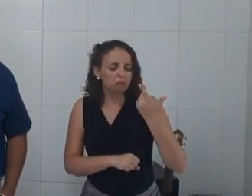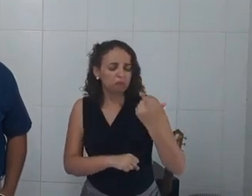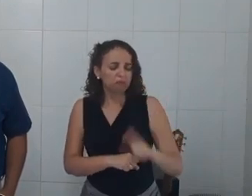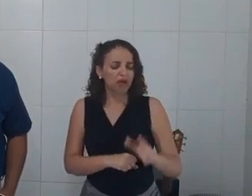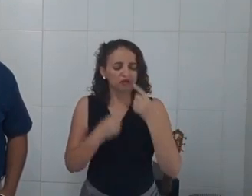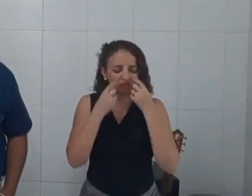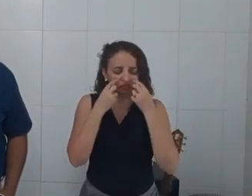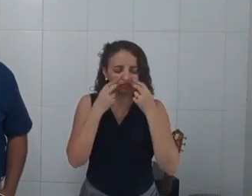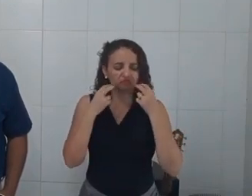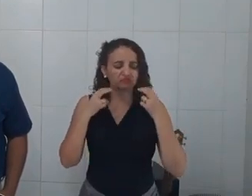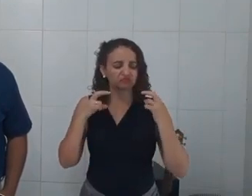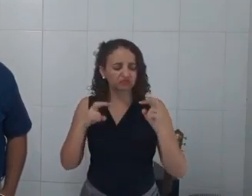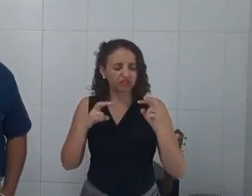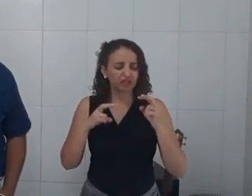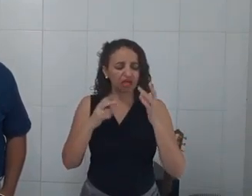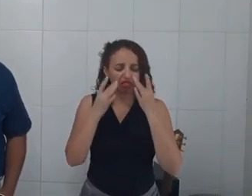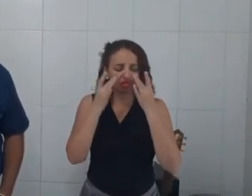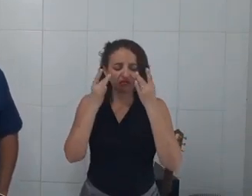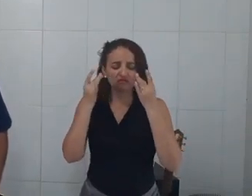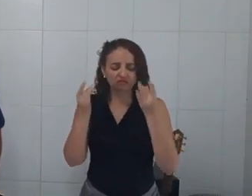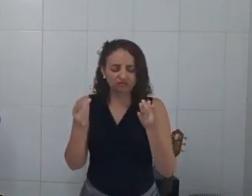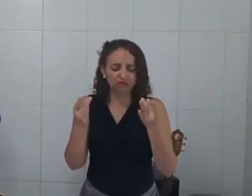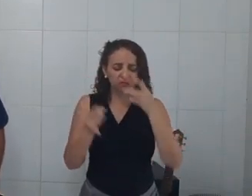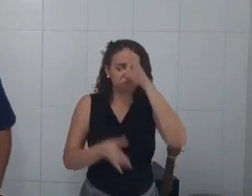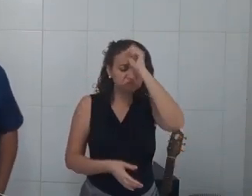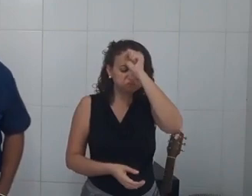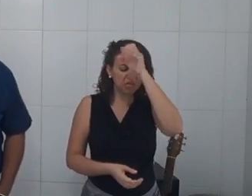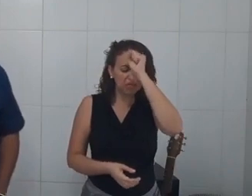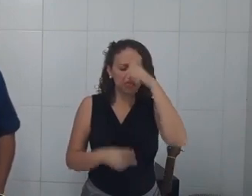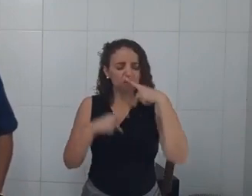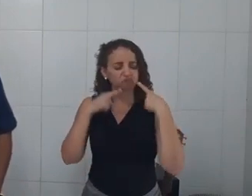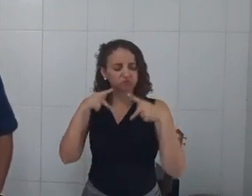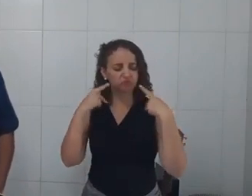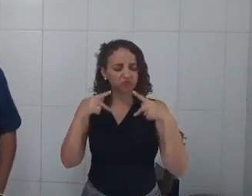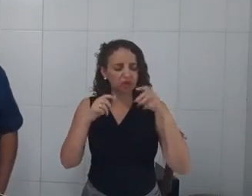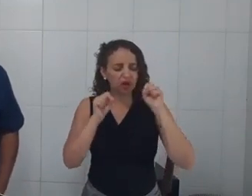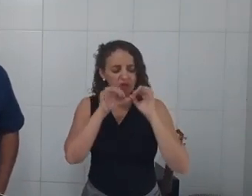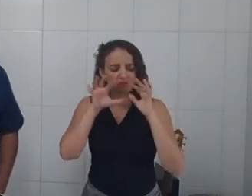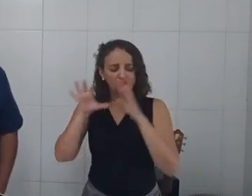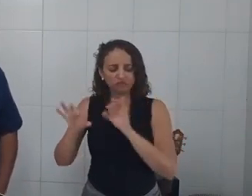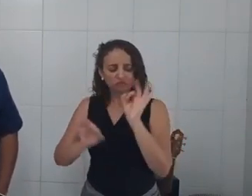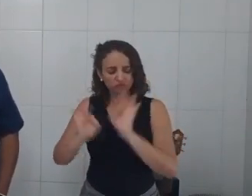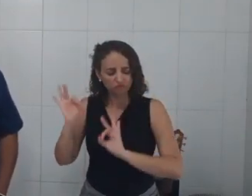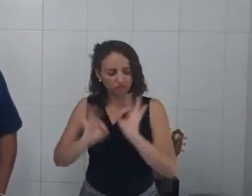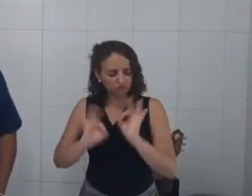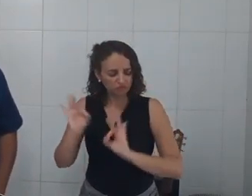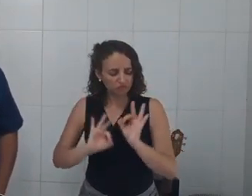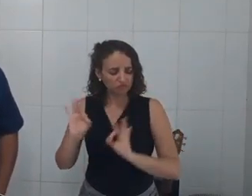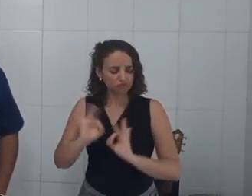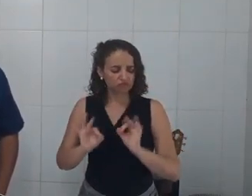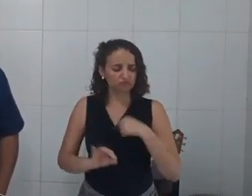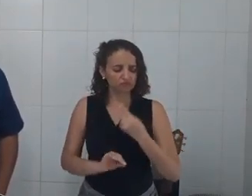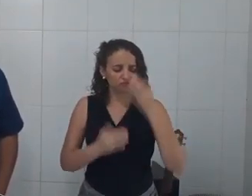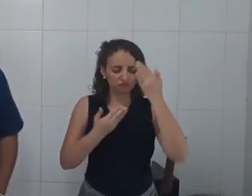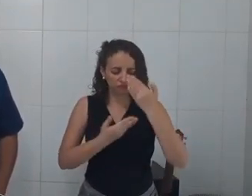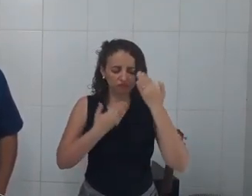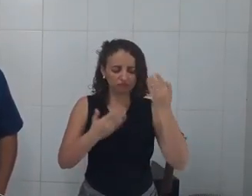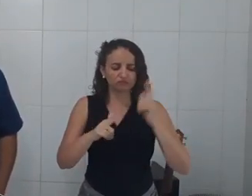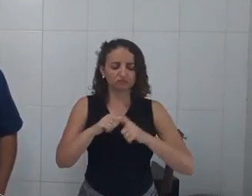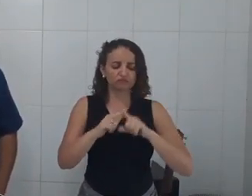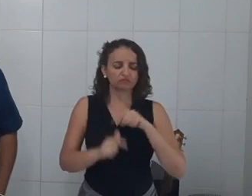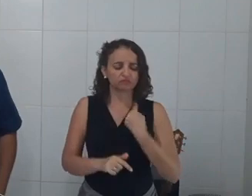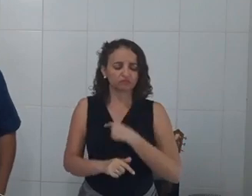e ouvir a Tua palavra. Amém. Abençoa, Senhor, este projeto do Teu servo. Amém. Nós agradecemos por estarmos aqui,